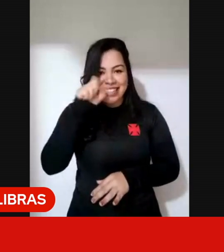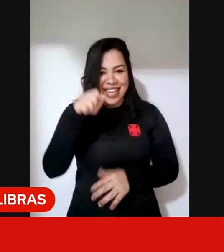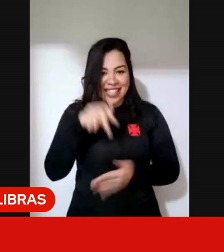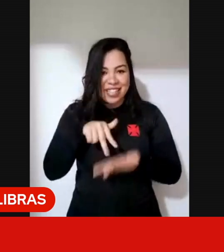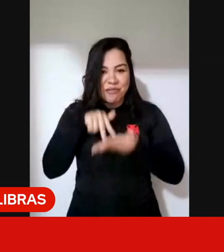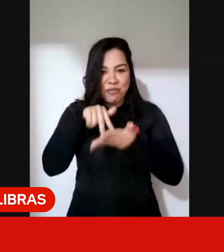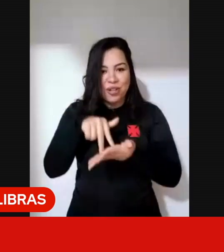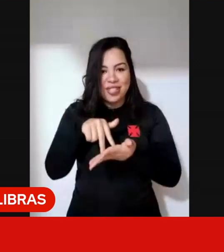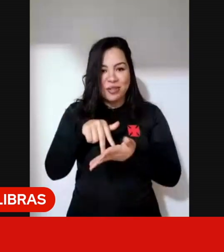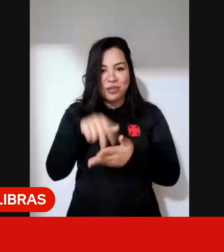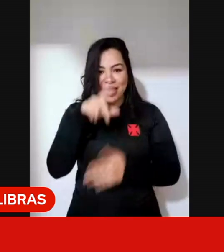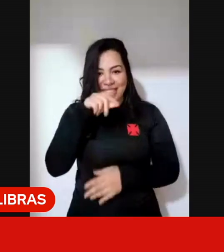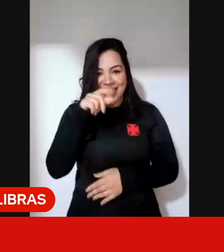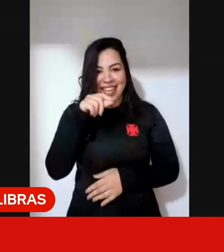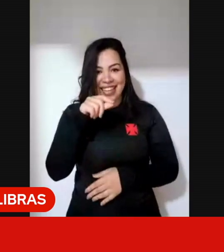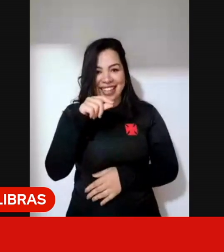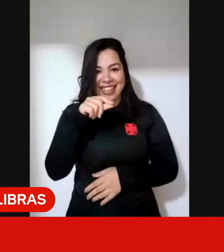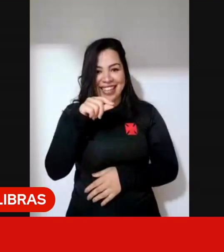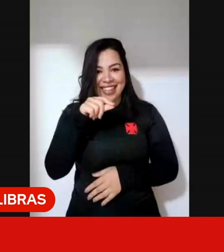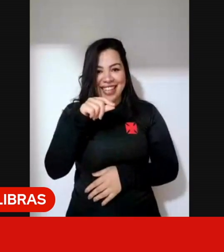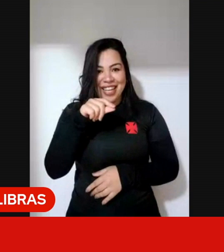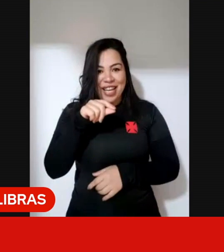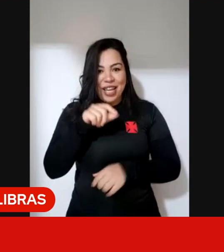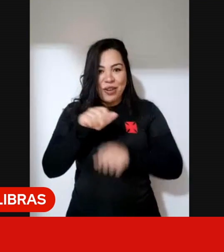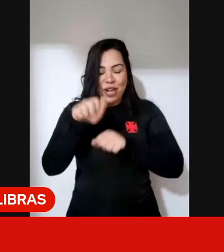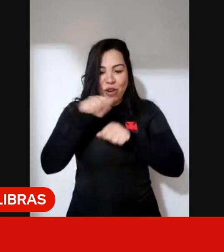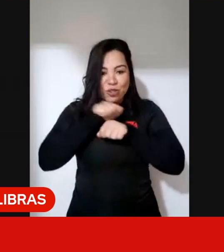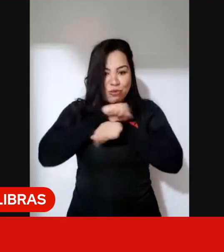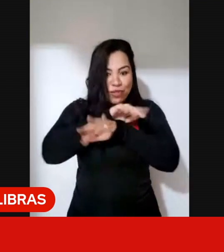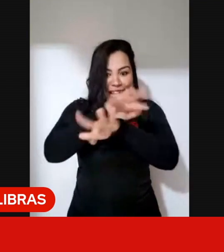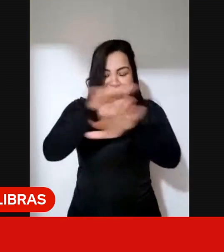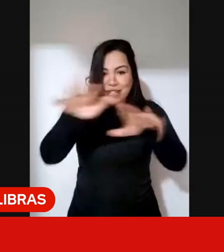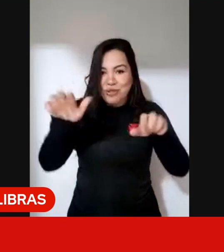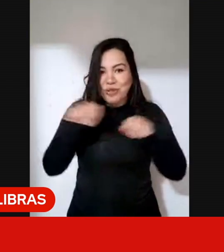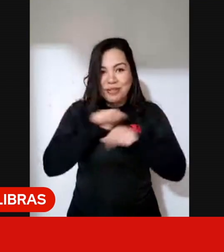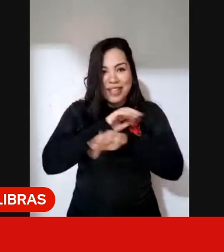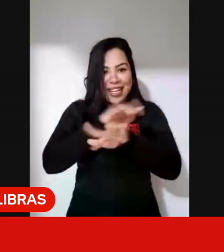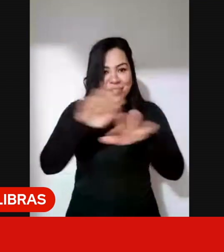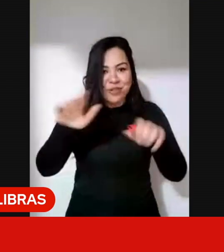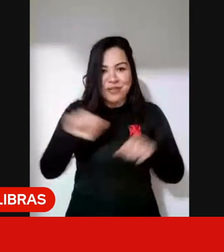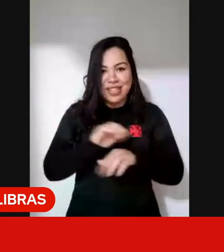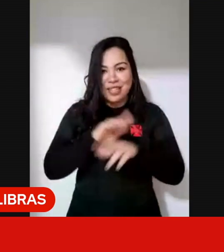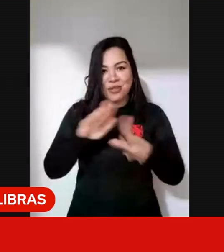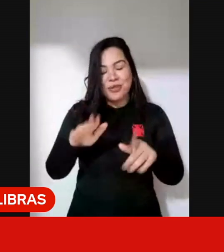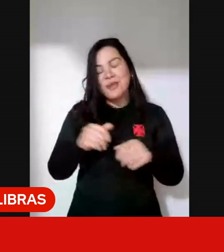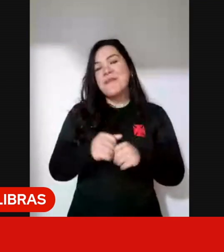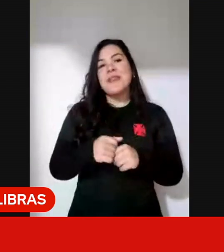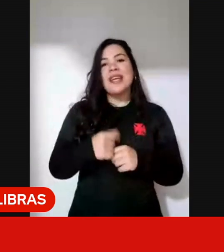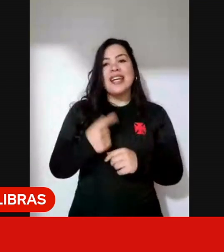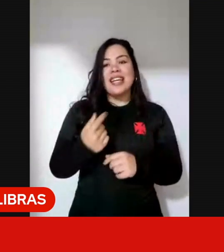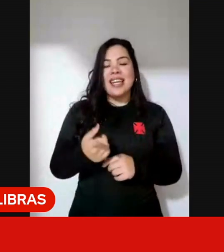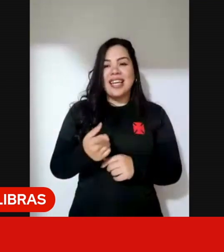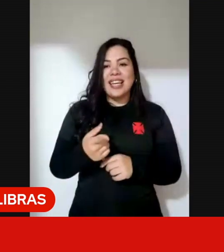da grandeza, da força do Twitter, né? E o negócio viralizou.